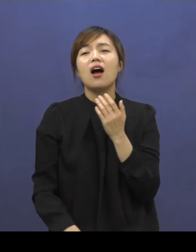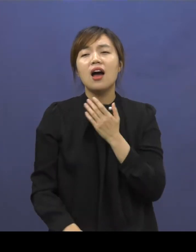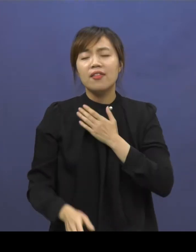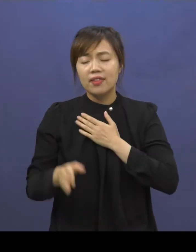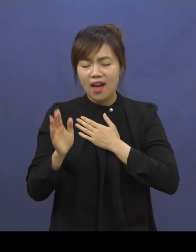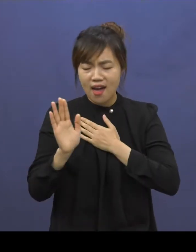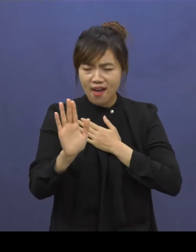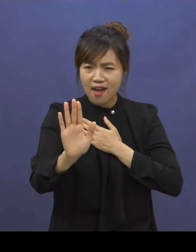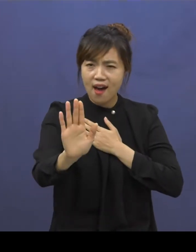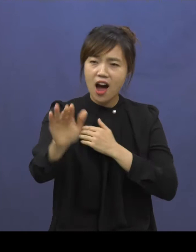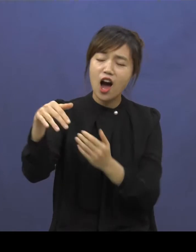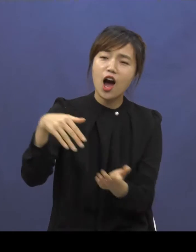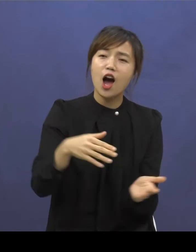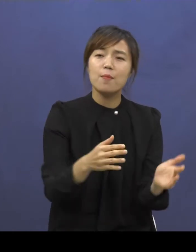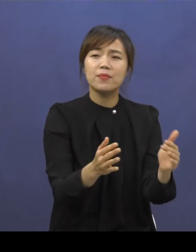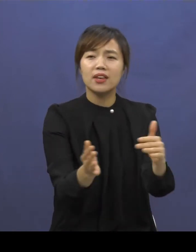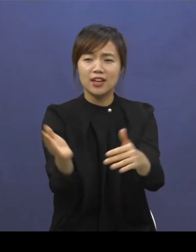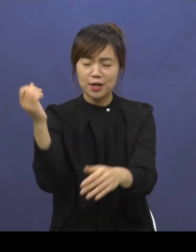내 악을